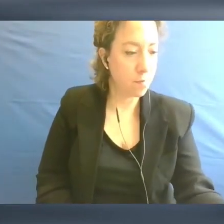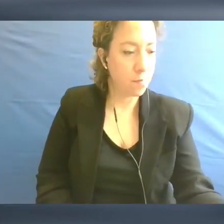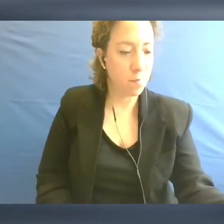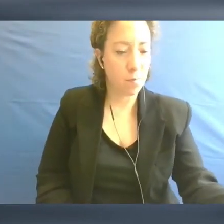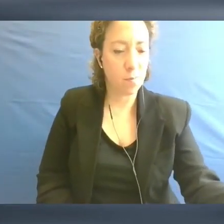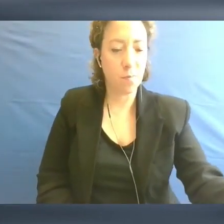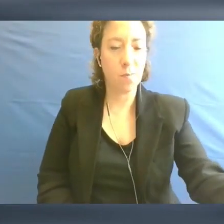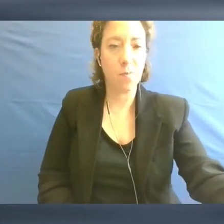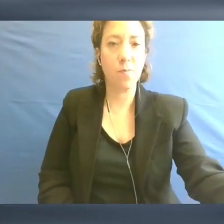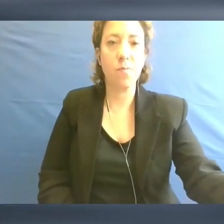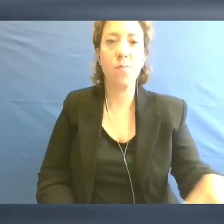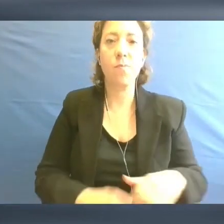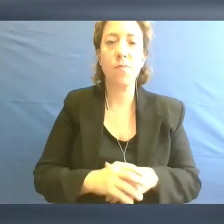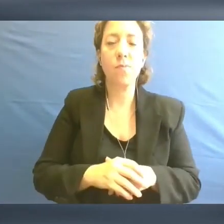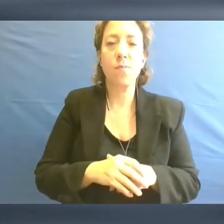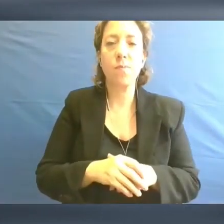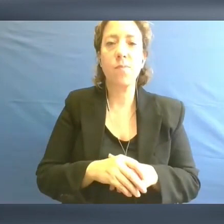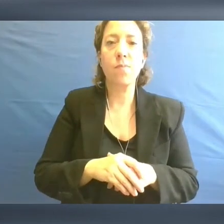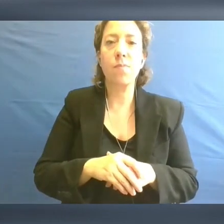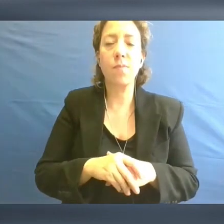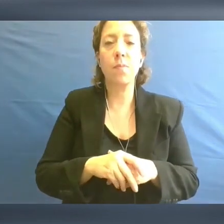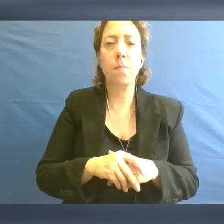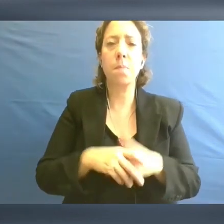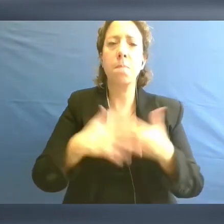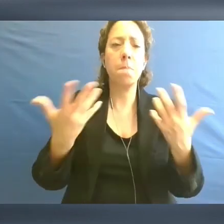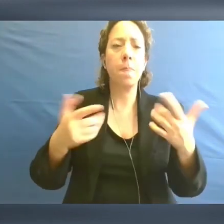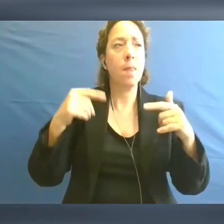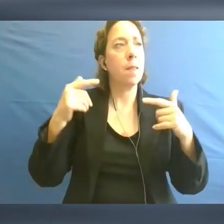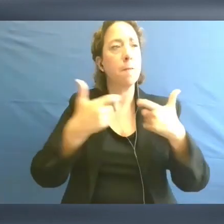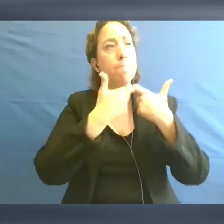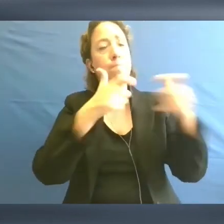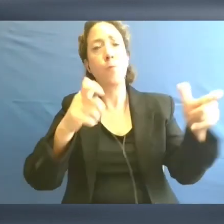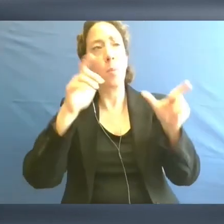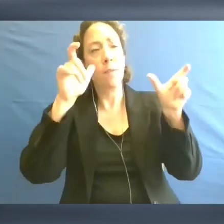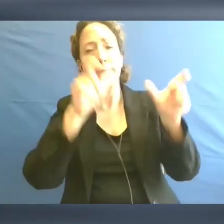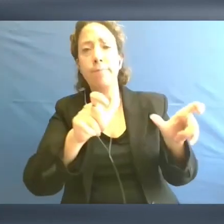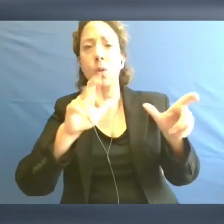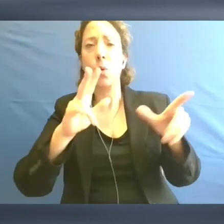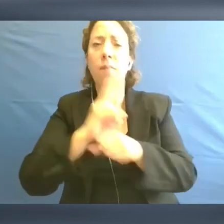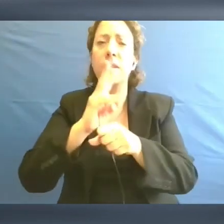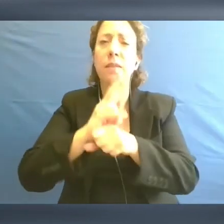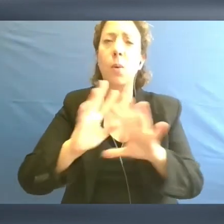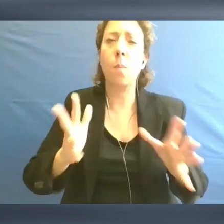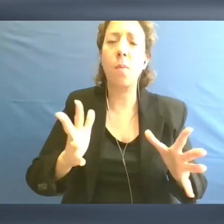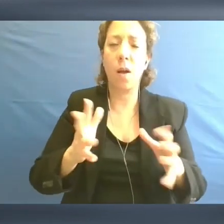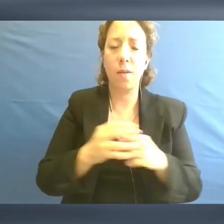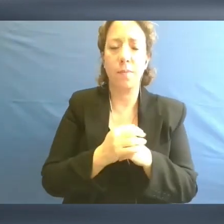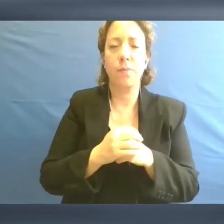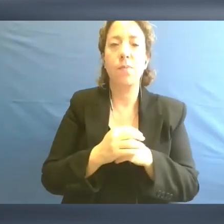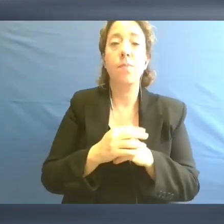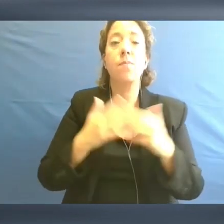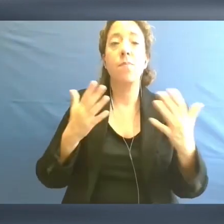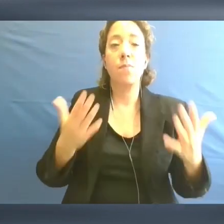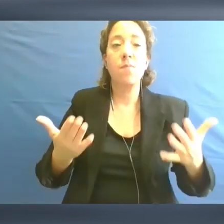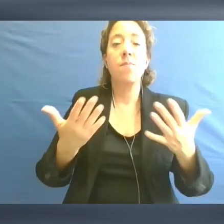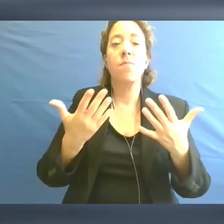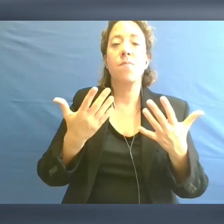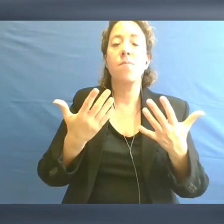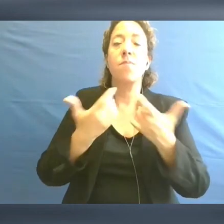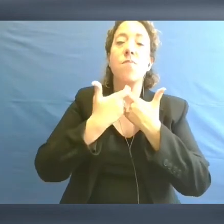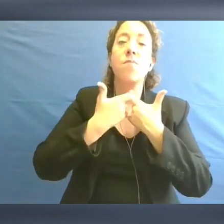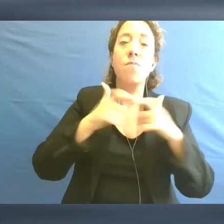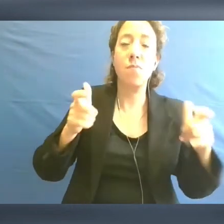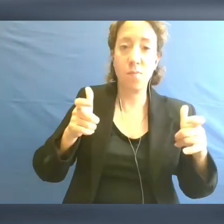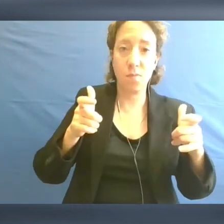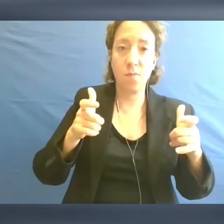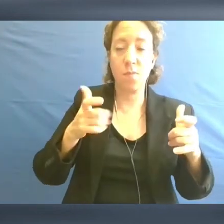Comment l'accessibilité est vérifiée aujourd'hui? Alors l'accessibilité, c'est ce que je considère, ou ce qu'on considère avec